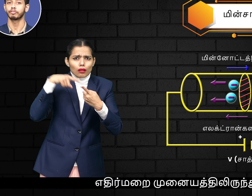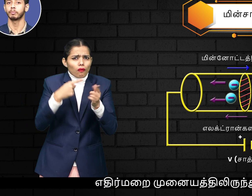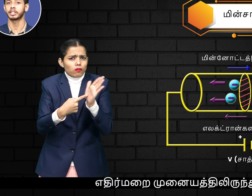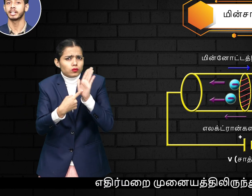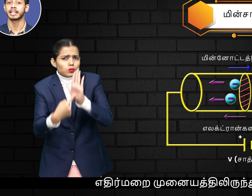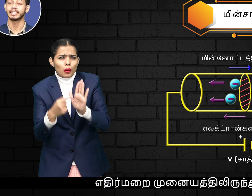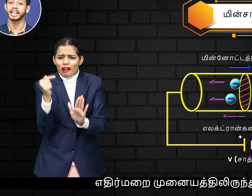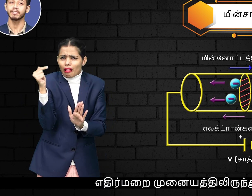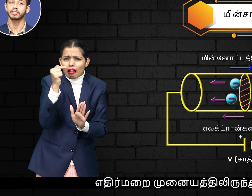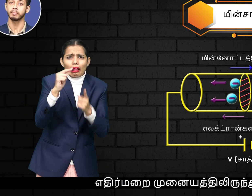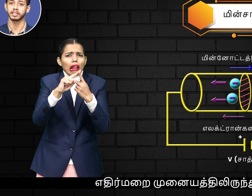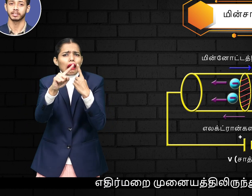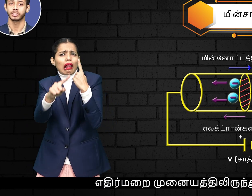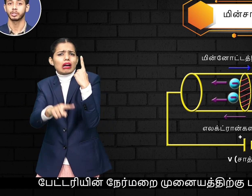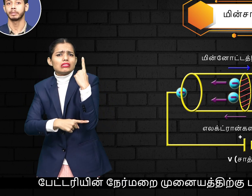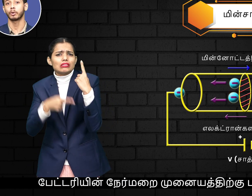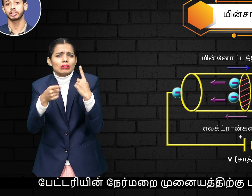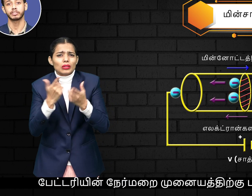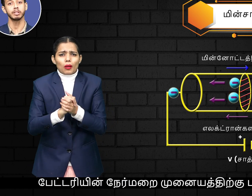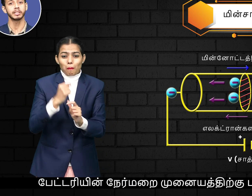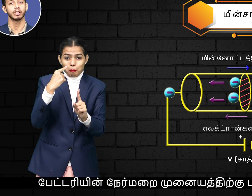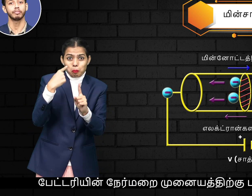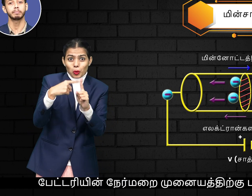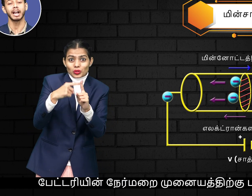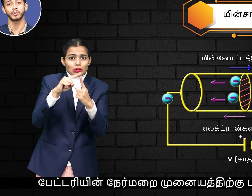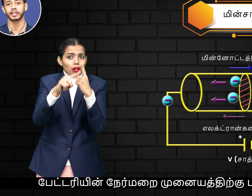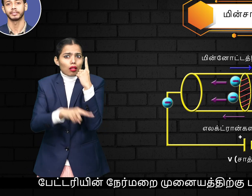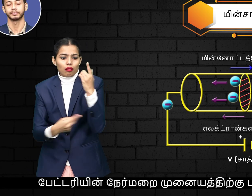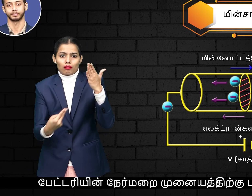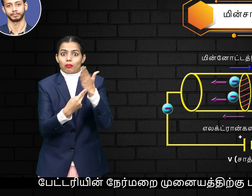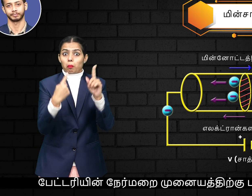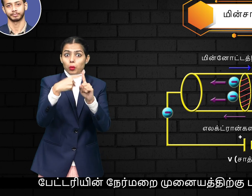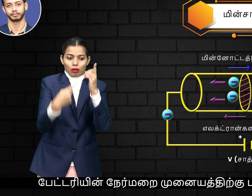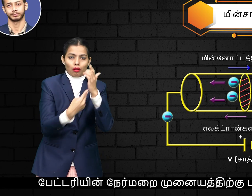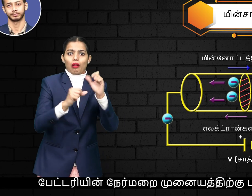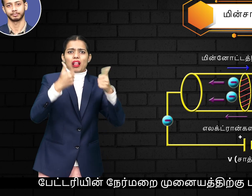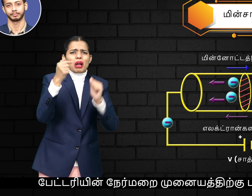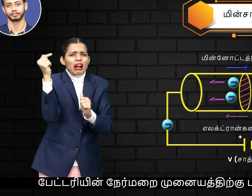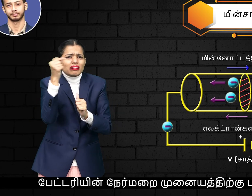எலக்ட்ரான்கள் எதிர்மறை முனையத்திலிருந்து பேட்டரியின் நேர்மறை முனையத்திற்கு பாய்கின்றன.